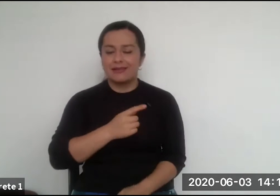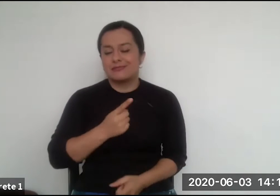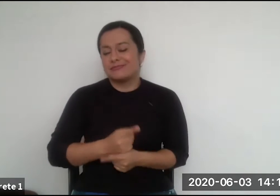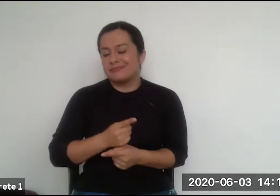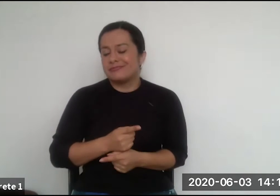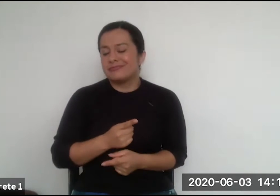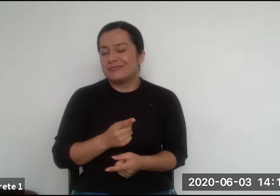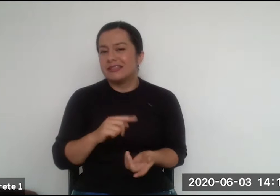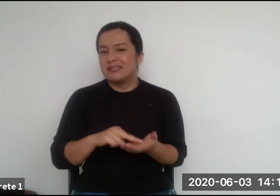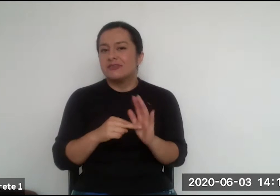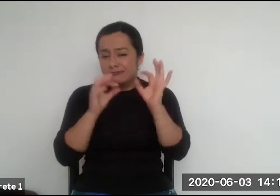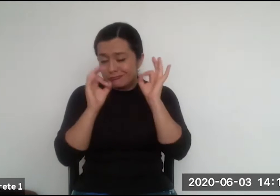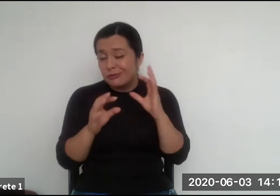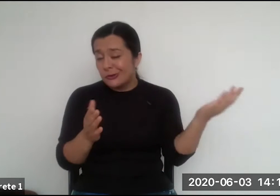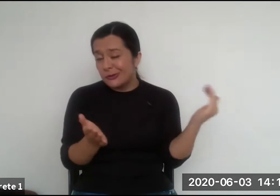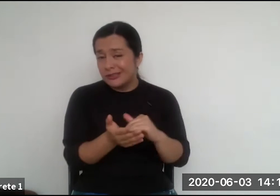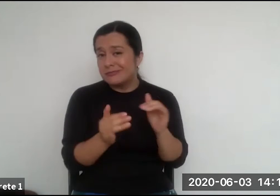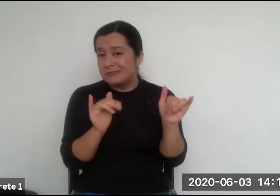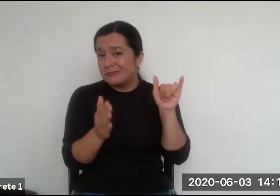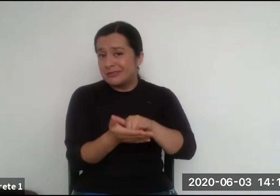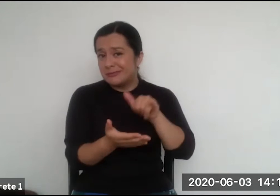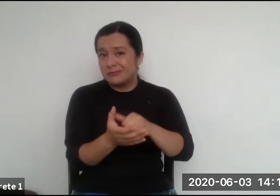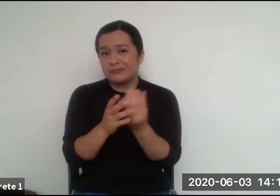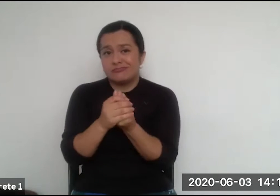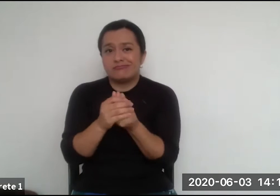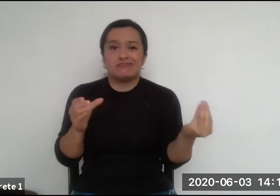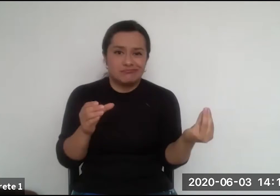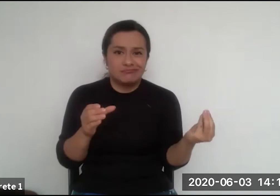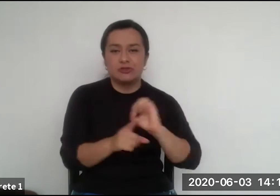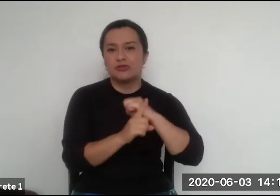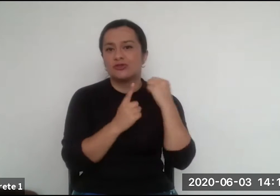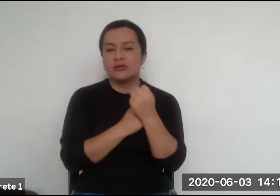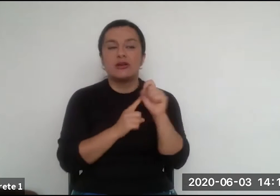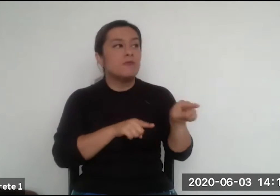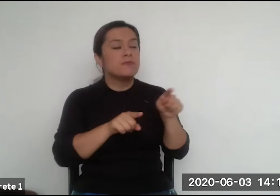una exclusión social a muchas poblaciones, ¿no? De por sí ya